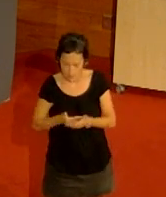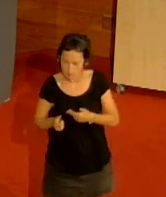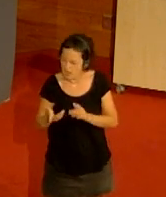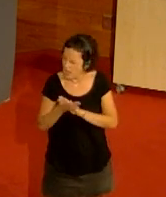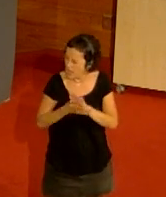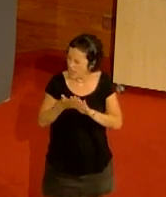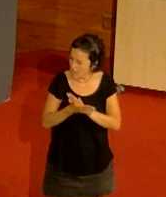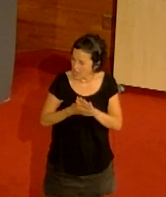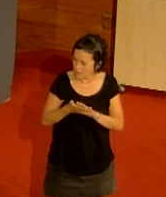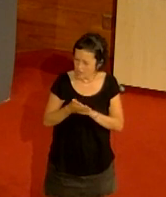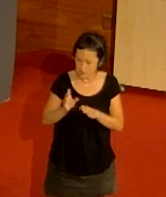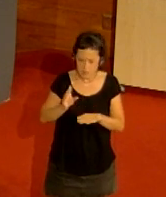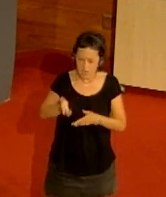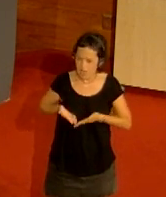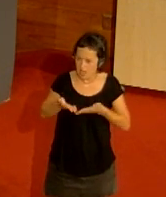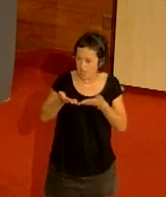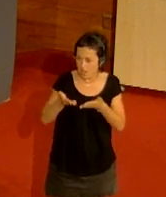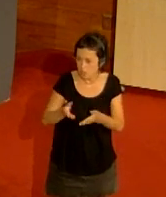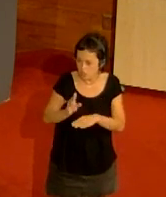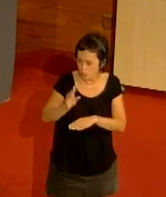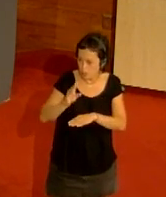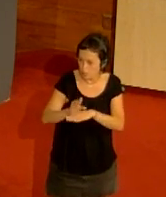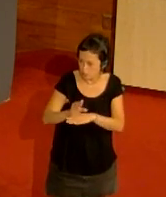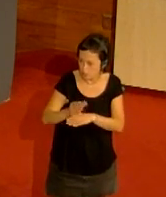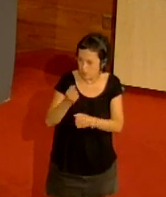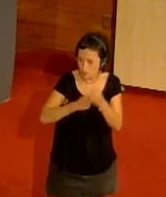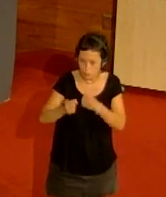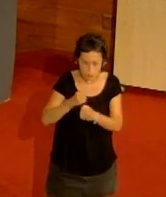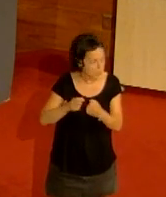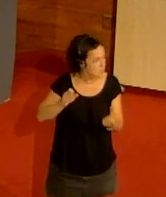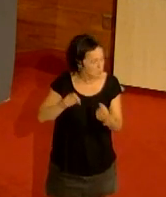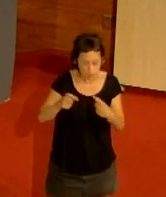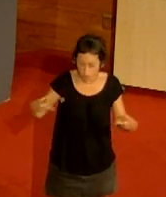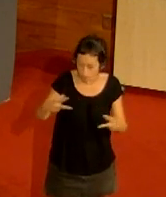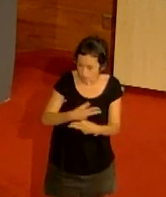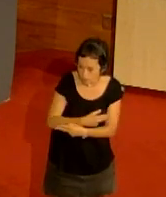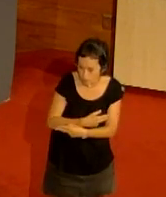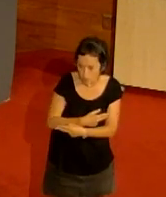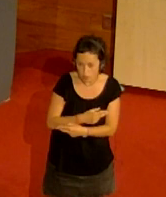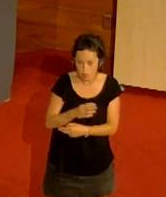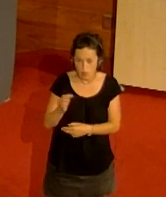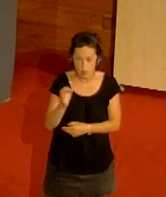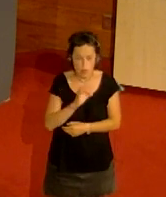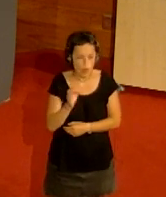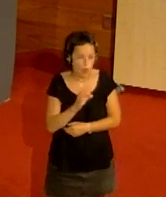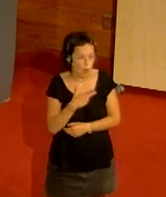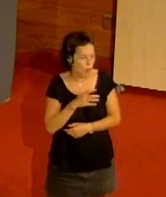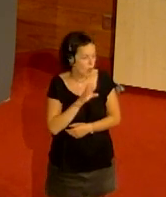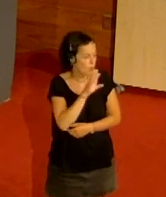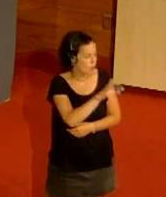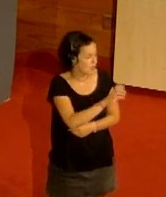a terceros para frenar migraciones o ayudas a un país X que acaban en manos de corruptos.